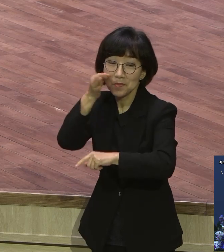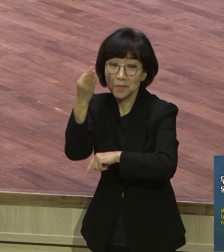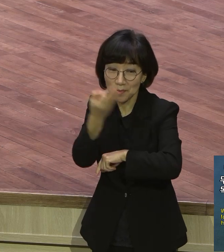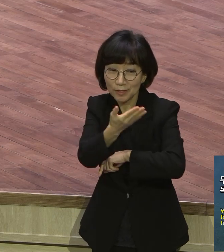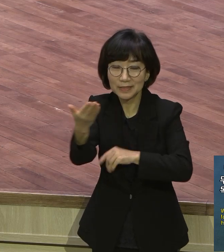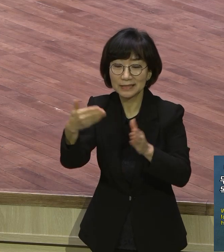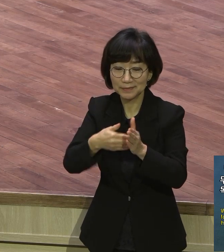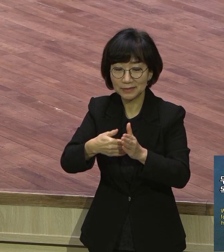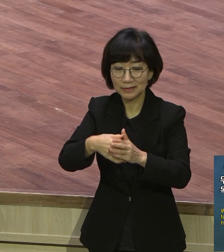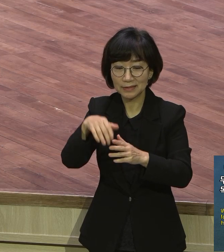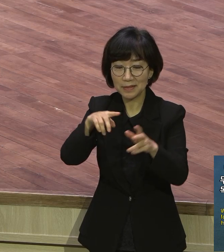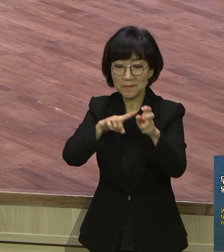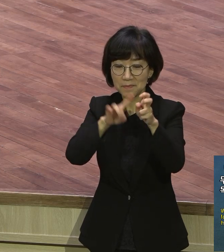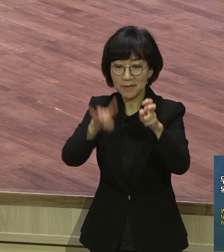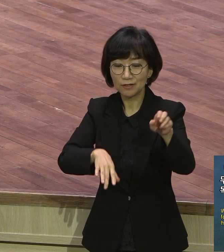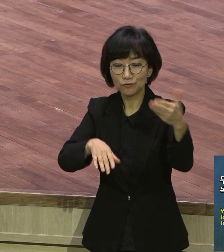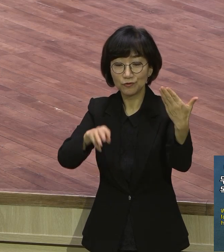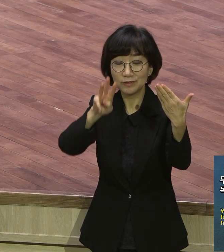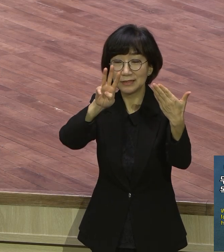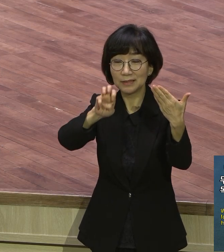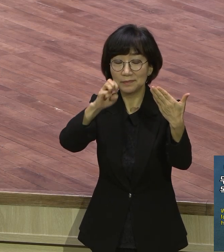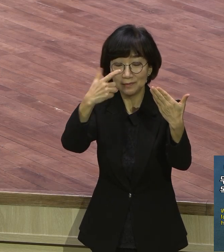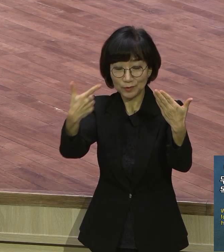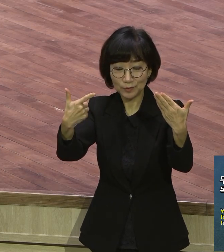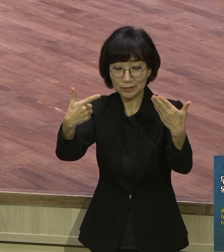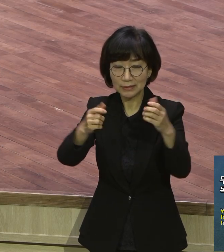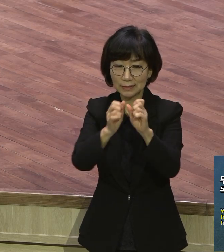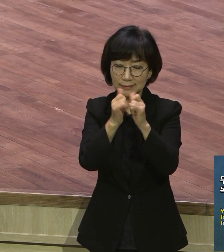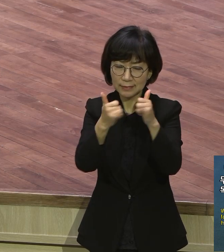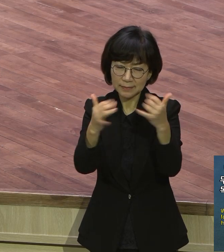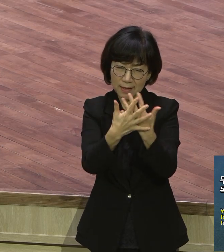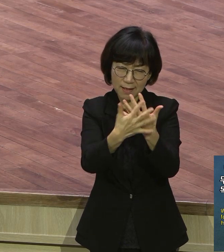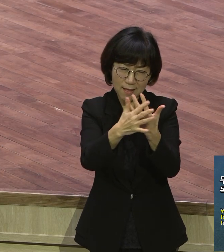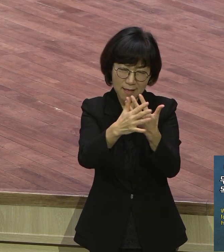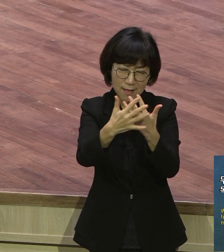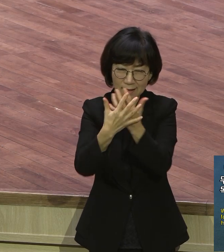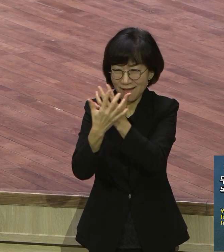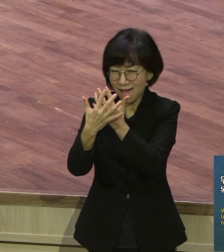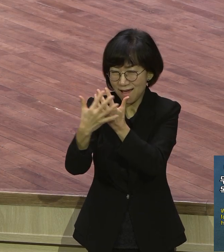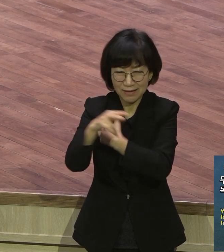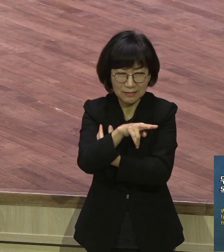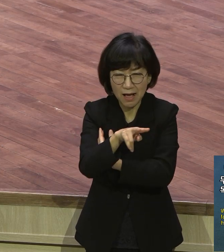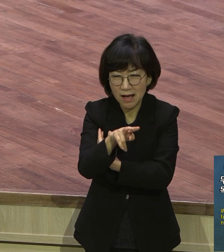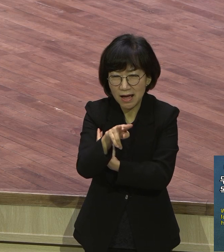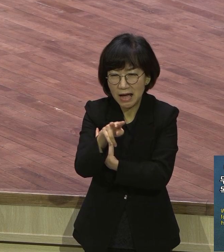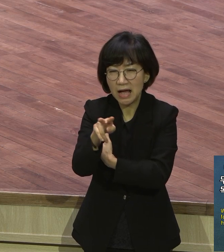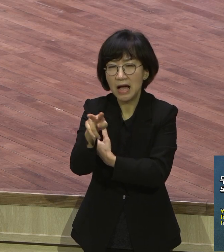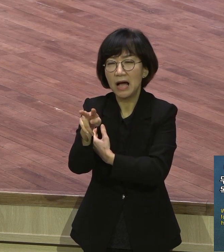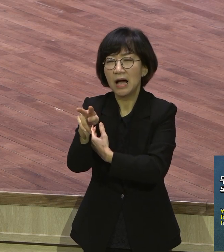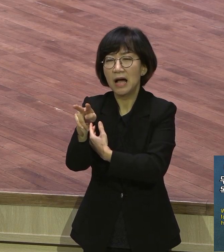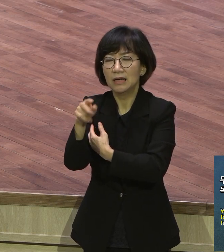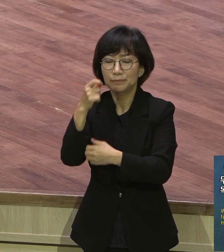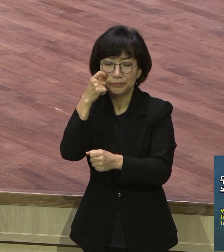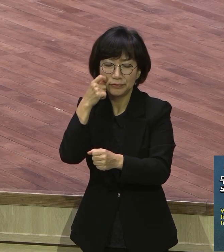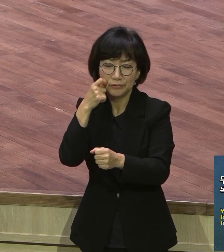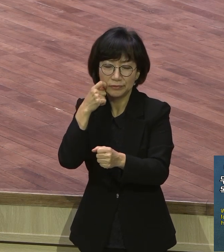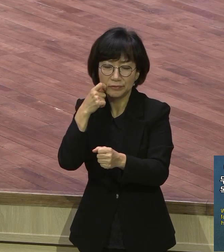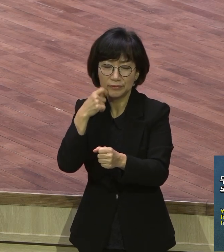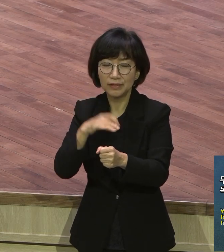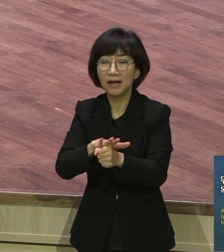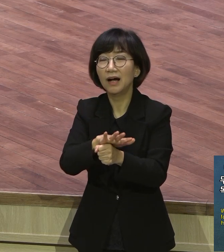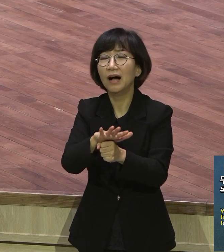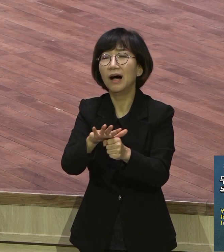36제를 보면 무리를 보시고 민망이 여기 있어요 요즘 순간 불상이 여기 있어야